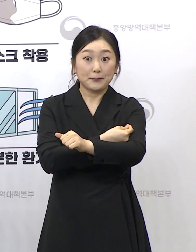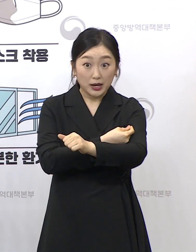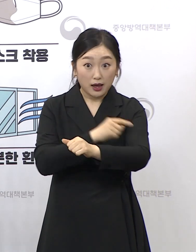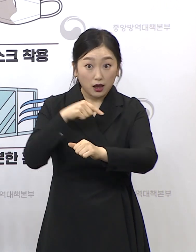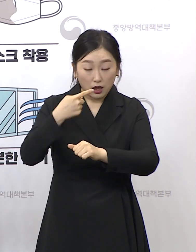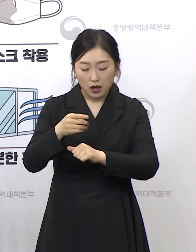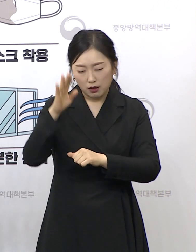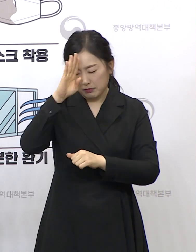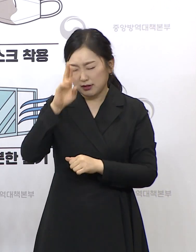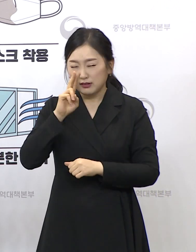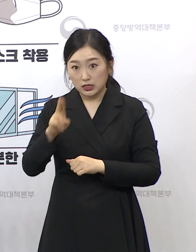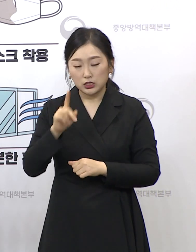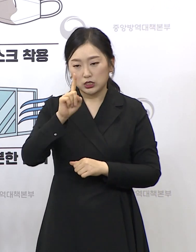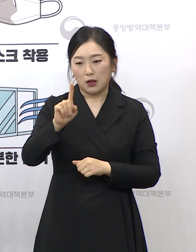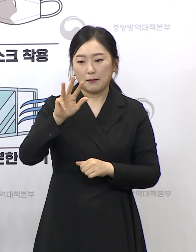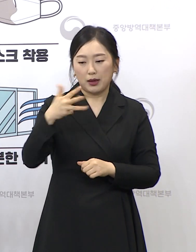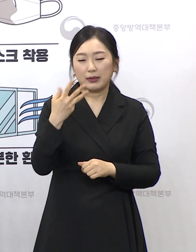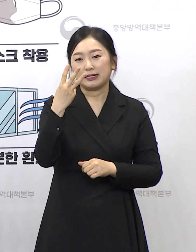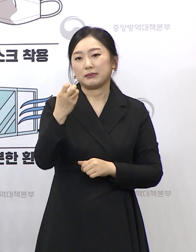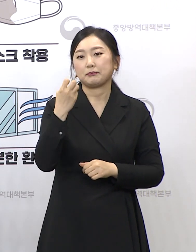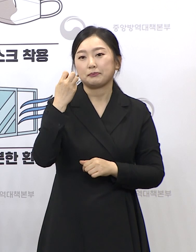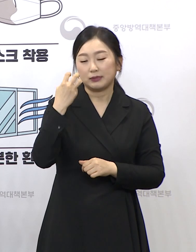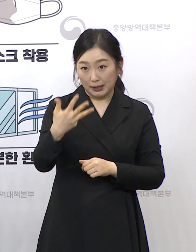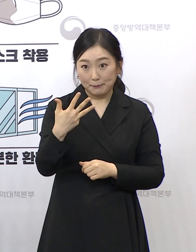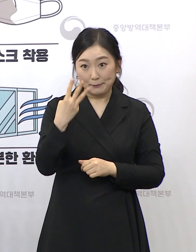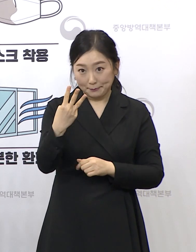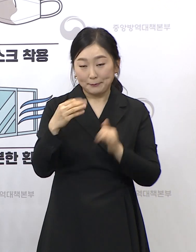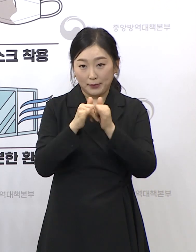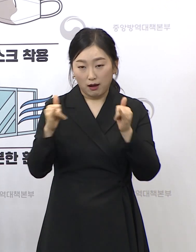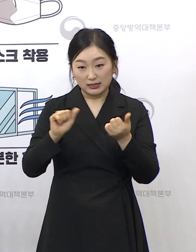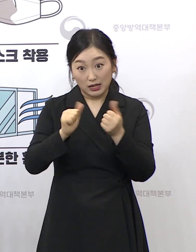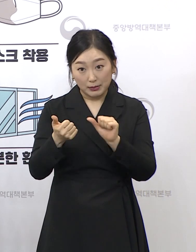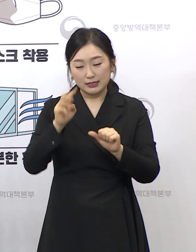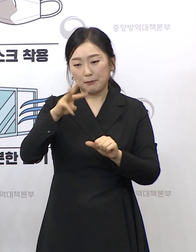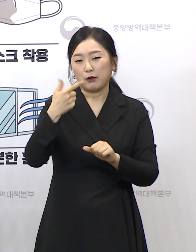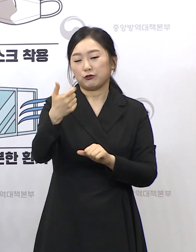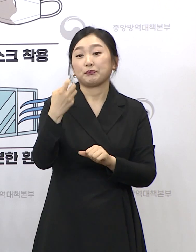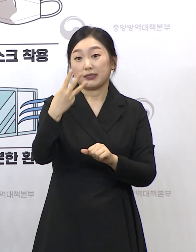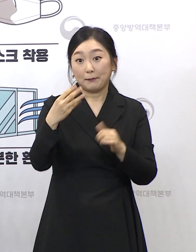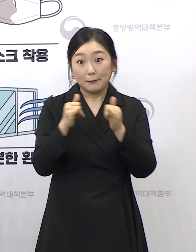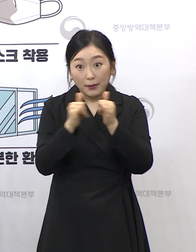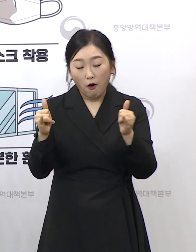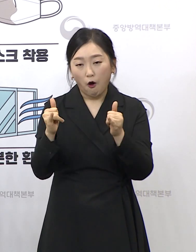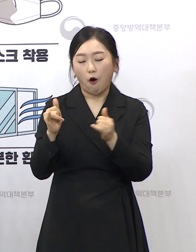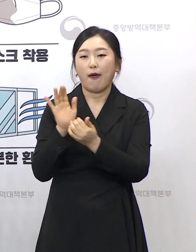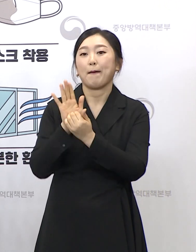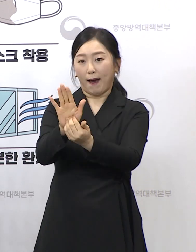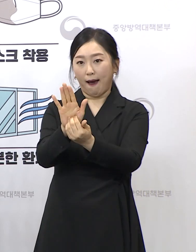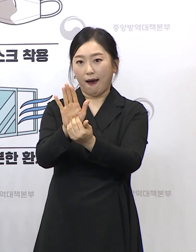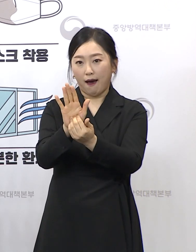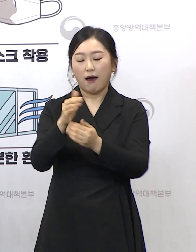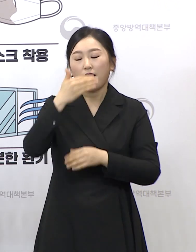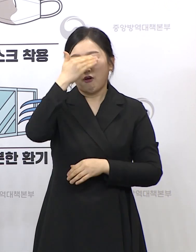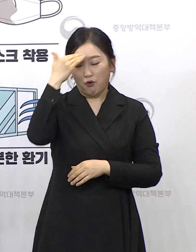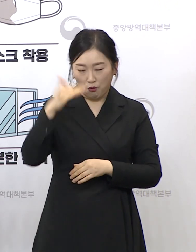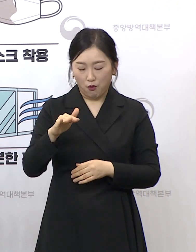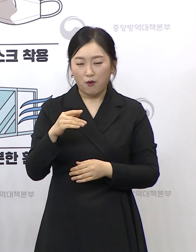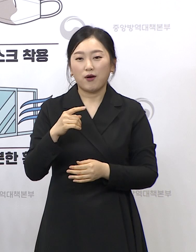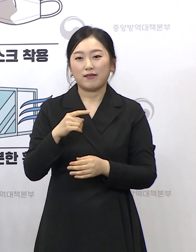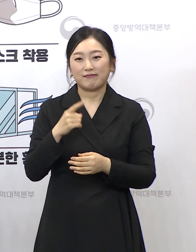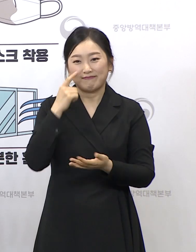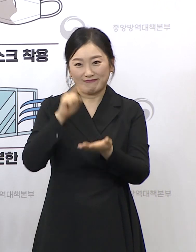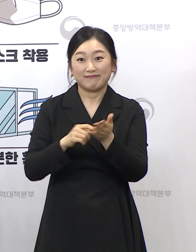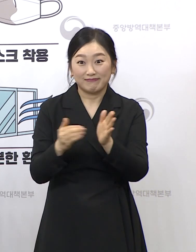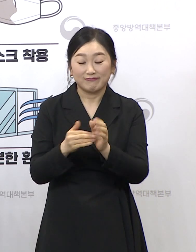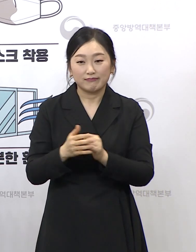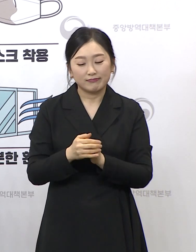위중증자는 1,383명, 사망자는 363명을 예방한 것으로 추정하였습니다.